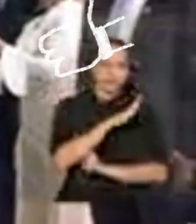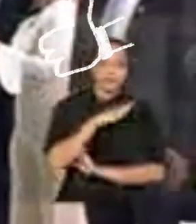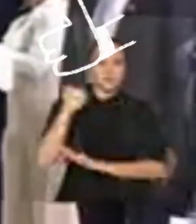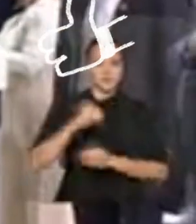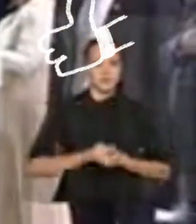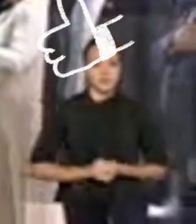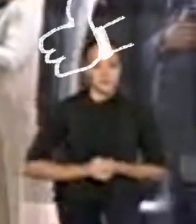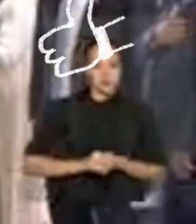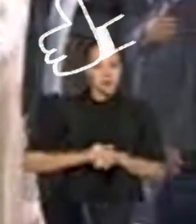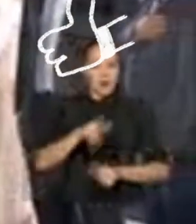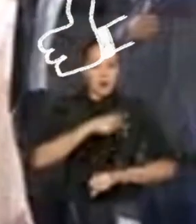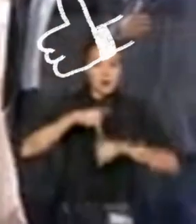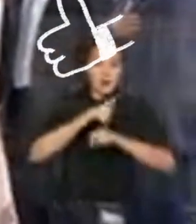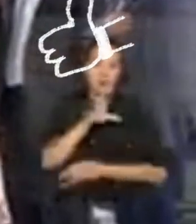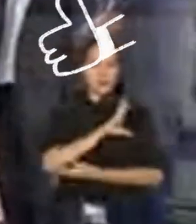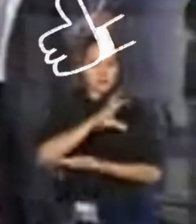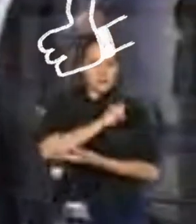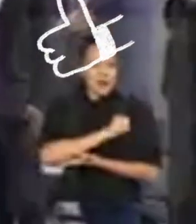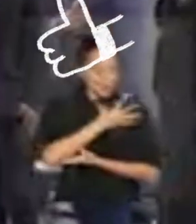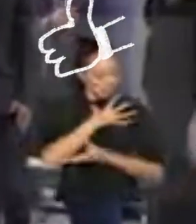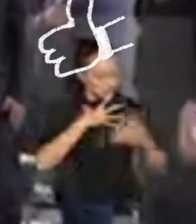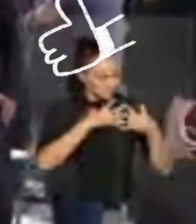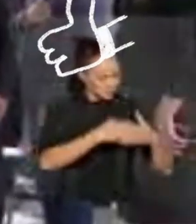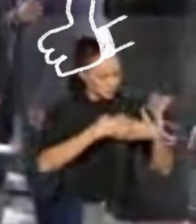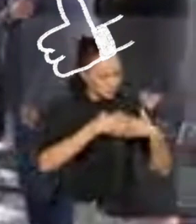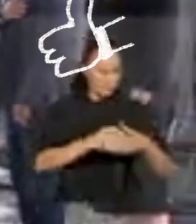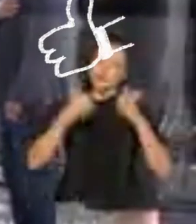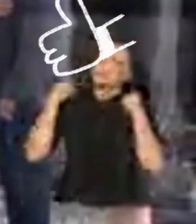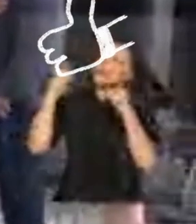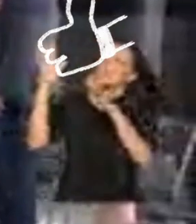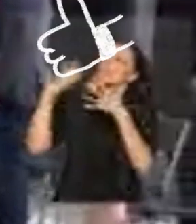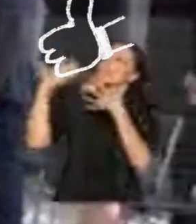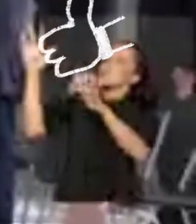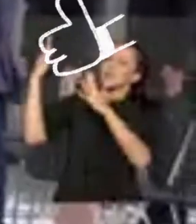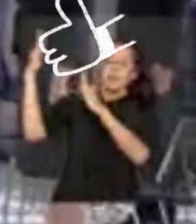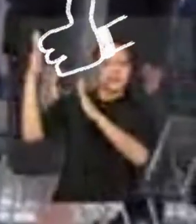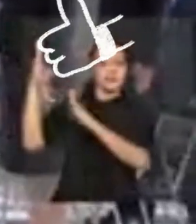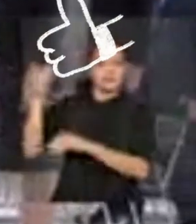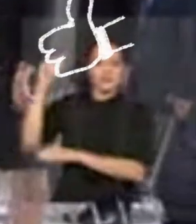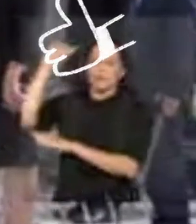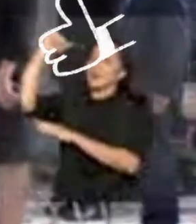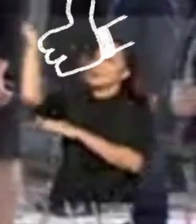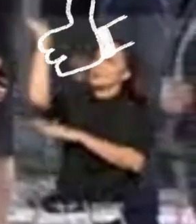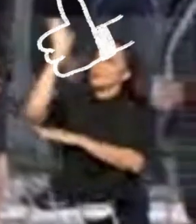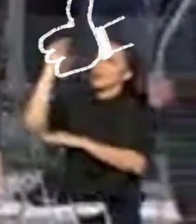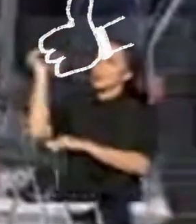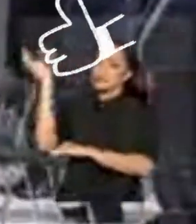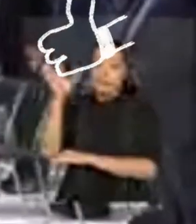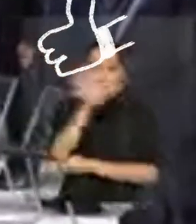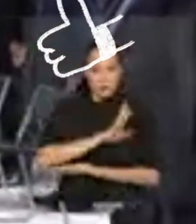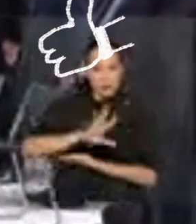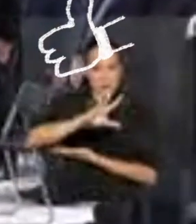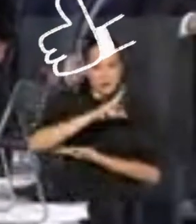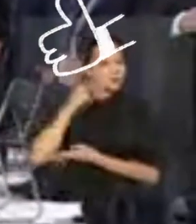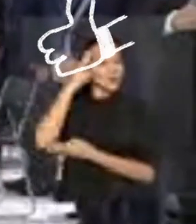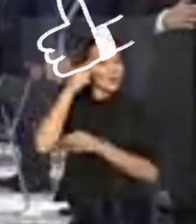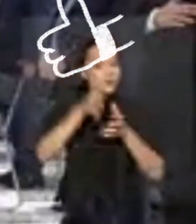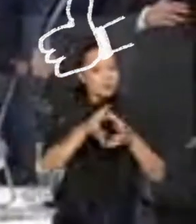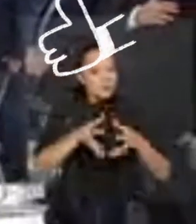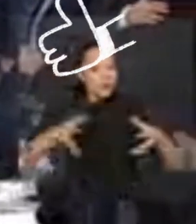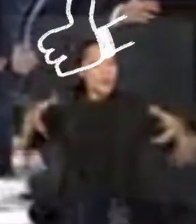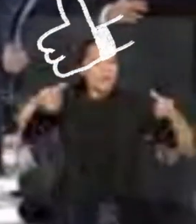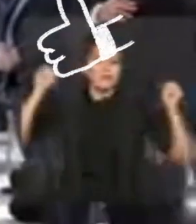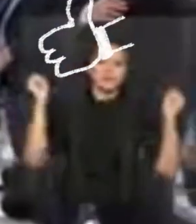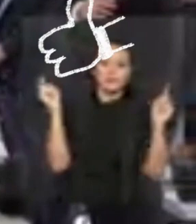própria morte. A pátria amada, idolatrada, salve, salve, Brasil, um sonho